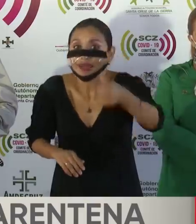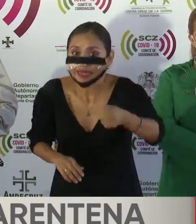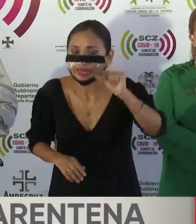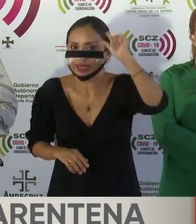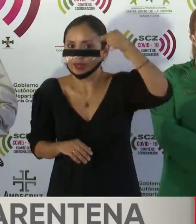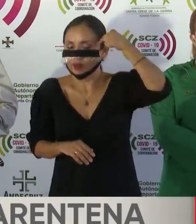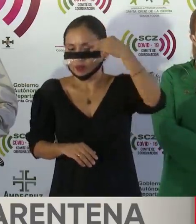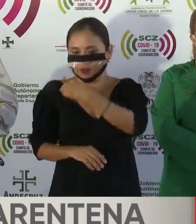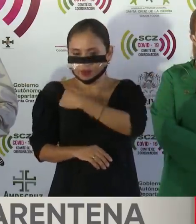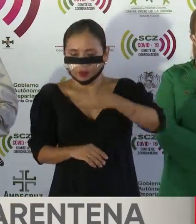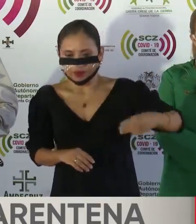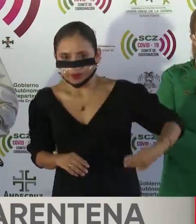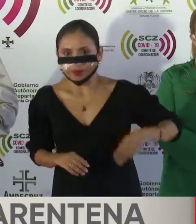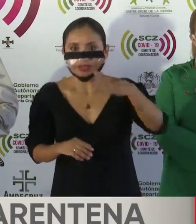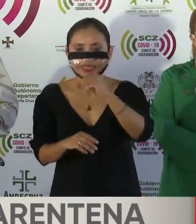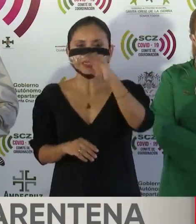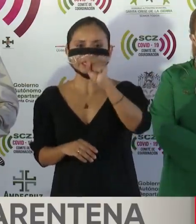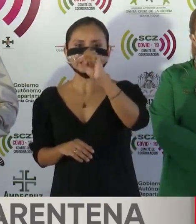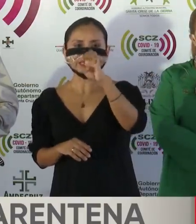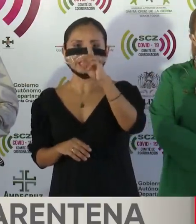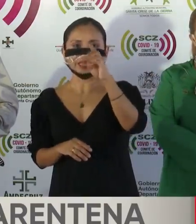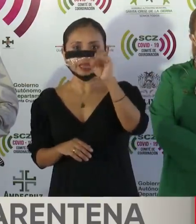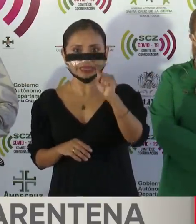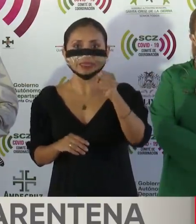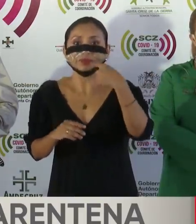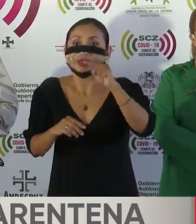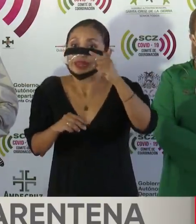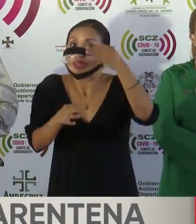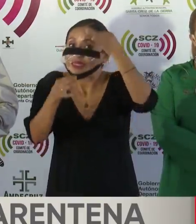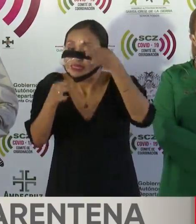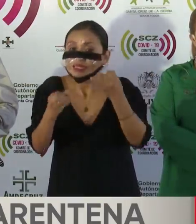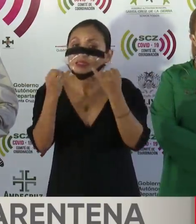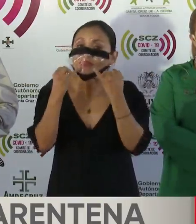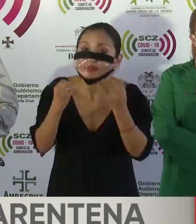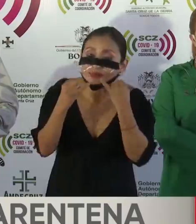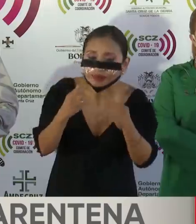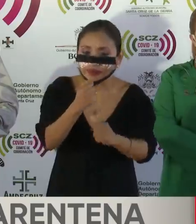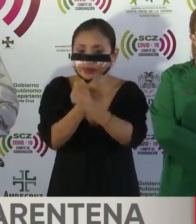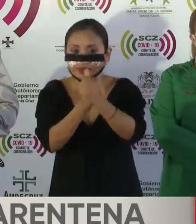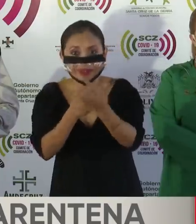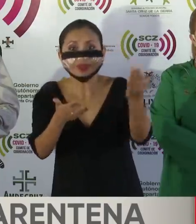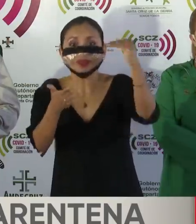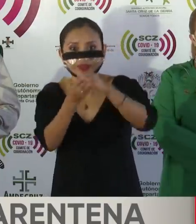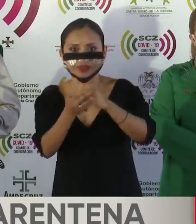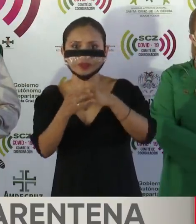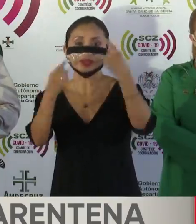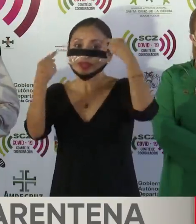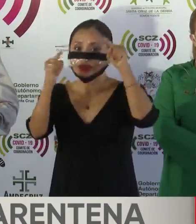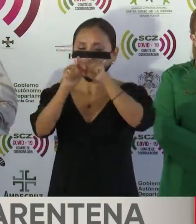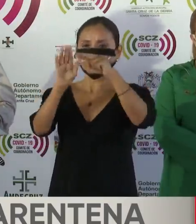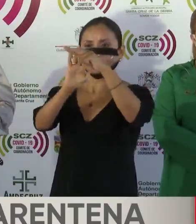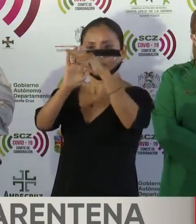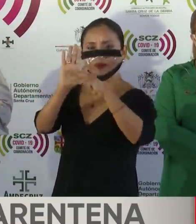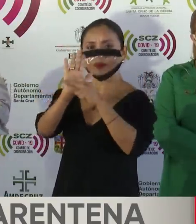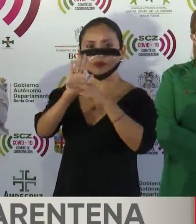gobiernos municipales y el SEDE establecerán los informes de riesgo conforme a la normativa